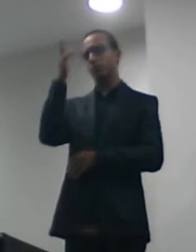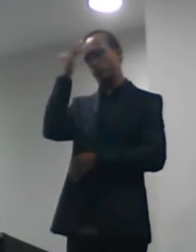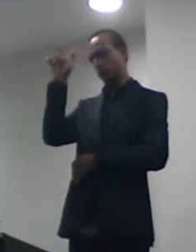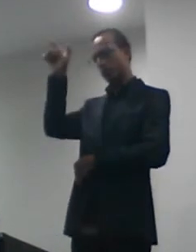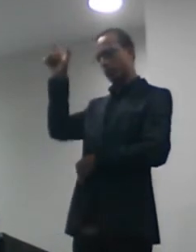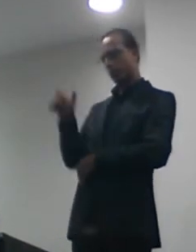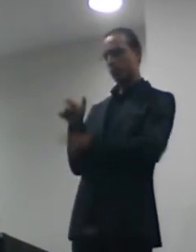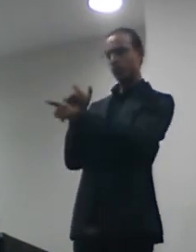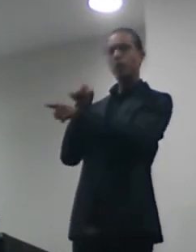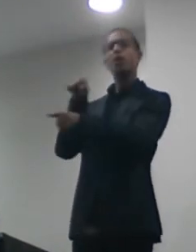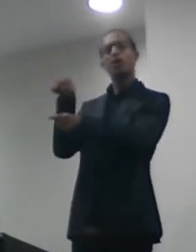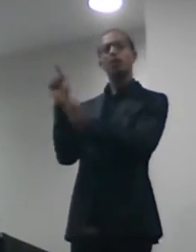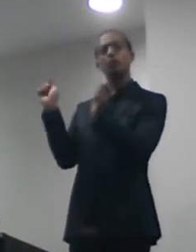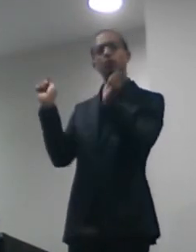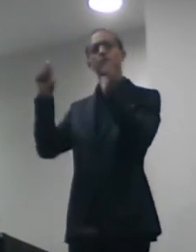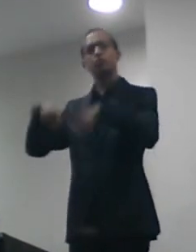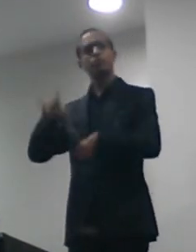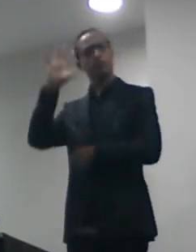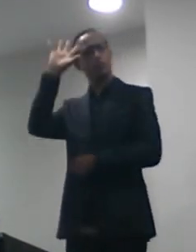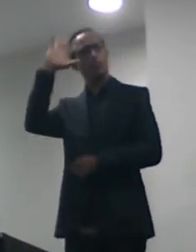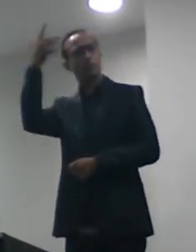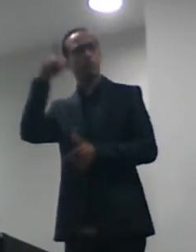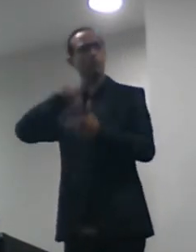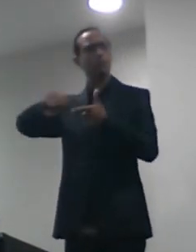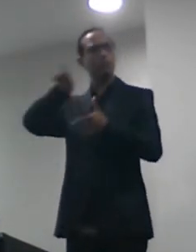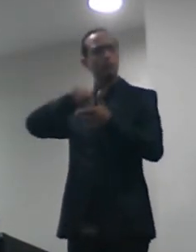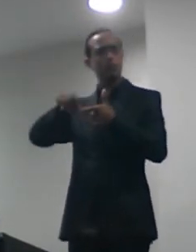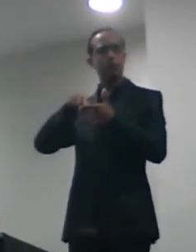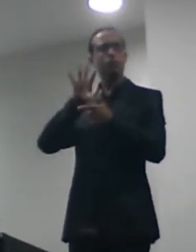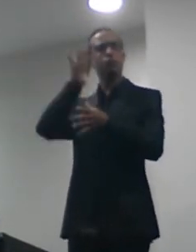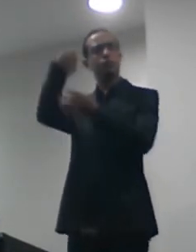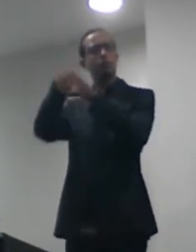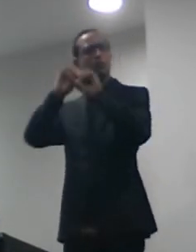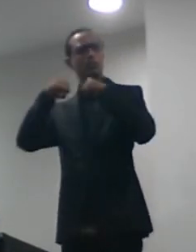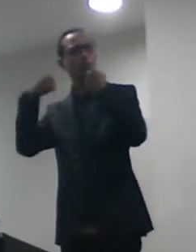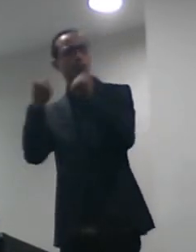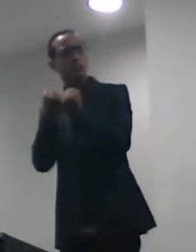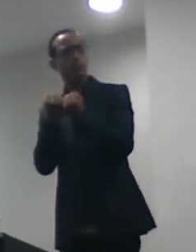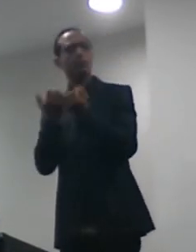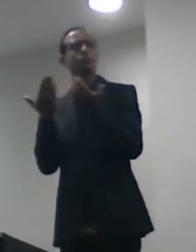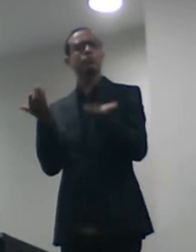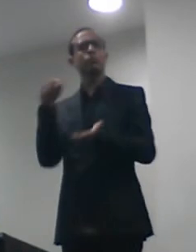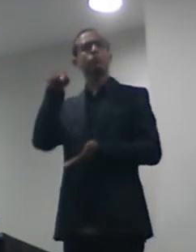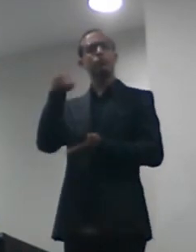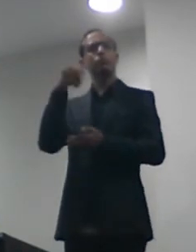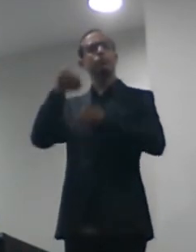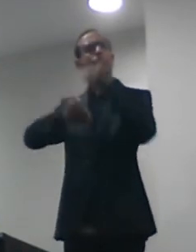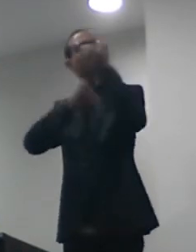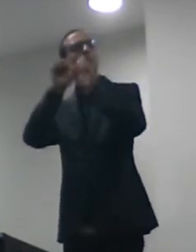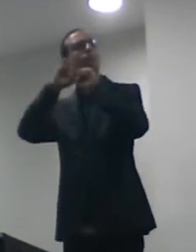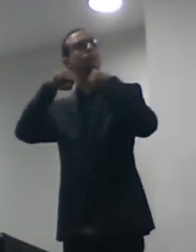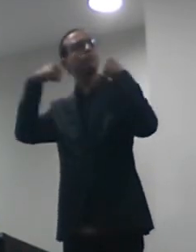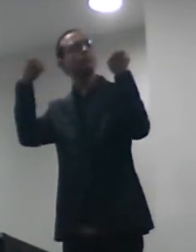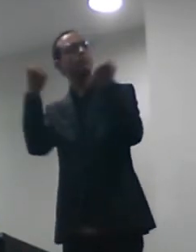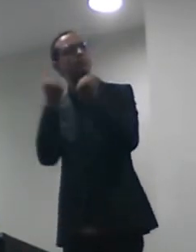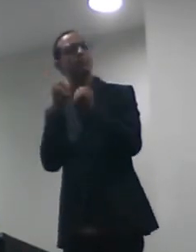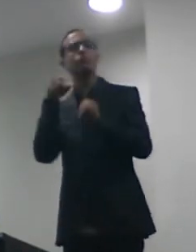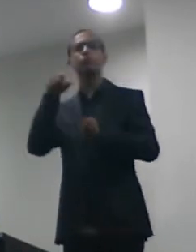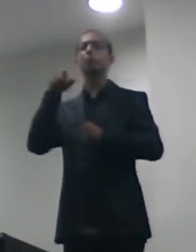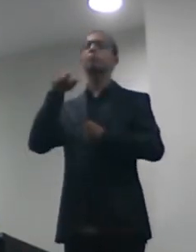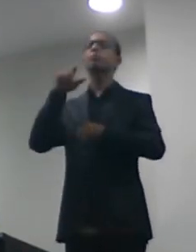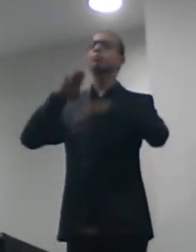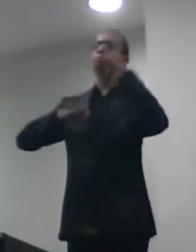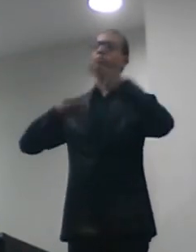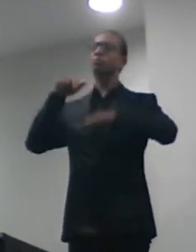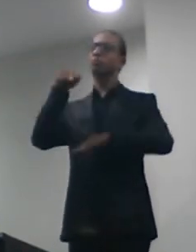que era capaz de solucionar conflitos naquela sociedade. E assim, com o desenvolvimento da sociedade, a profissão